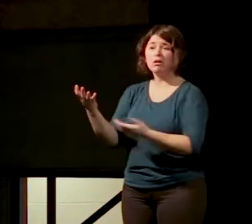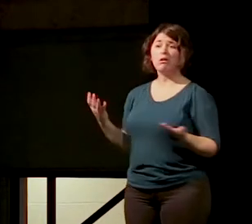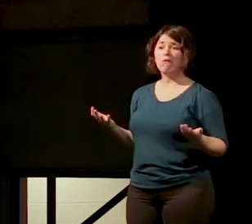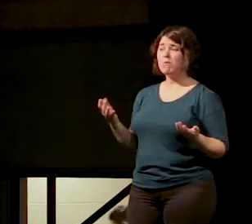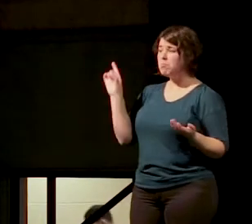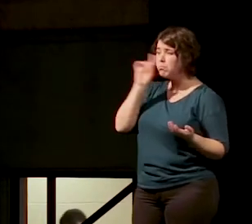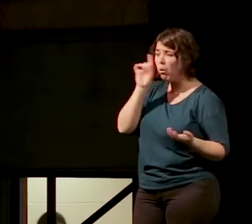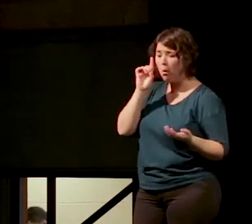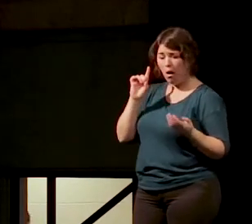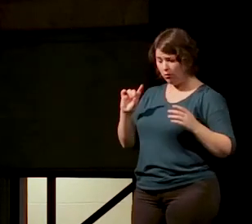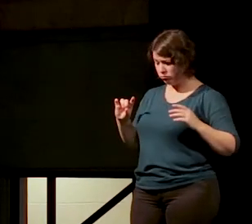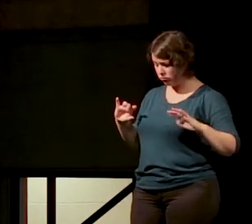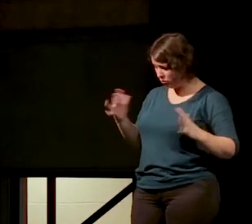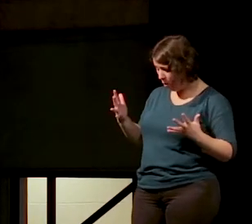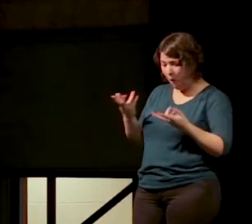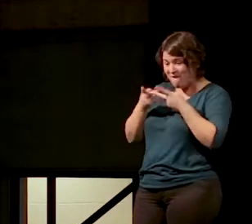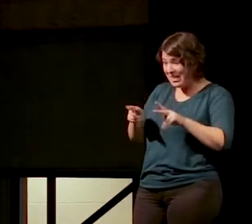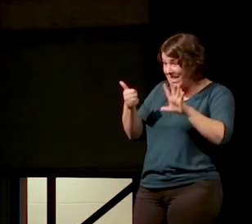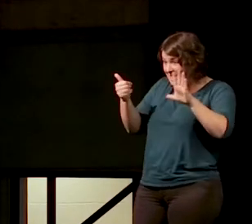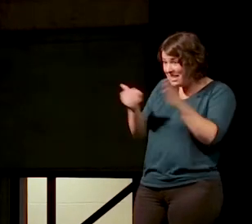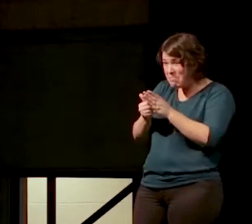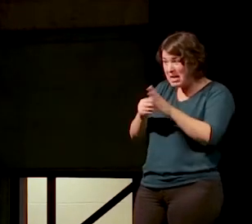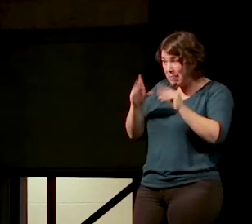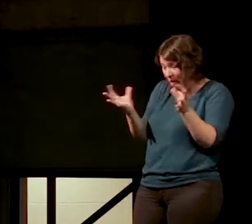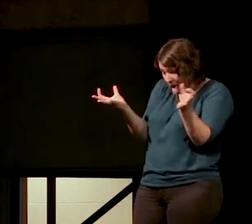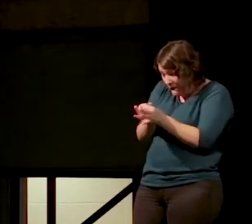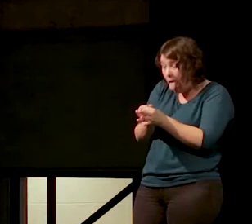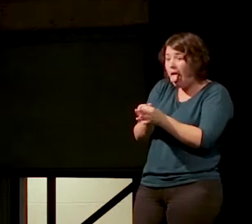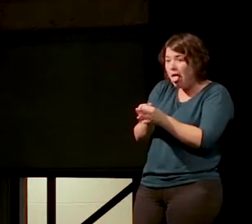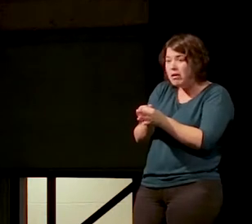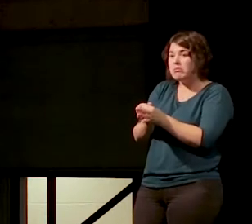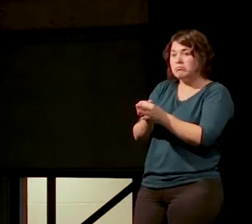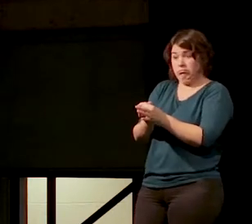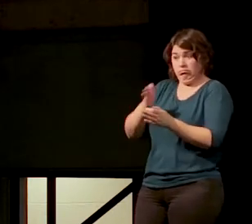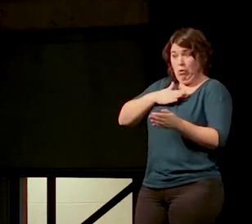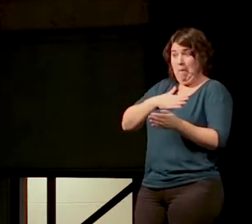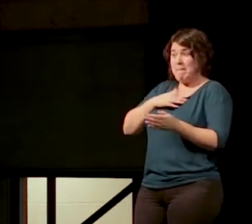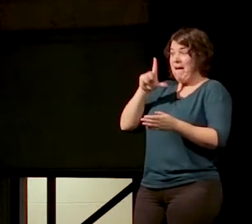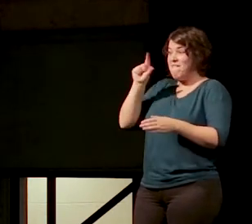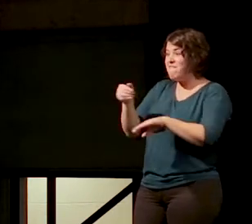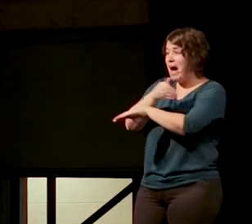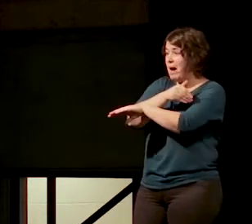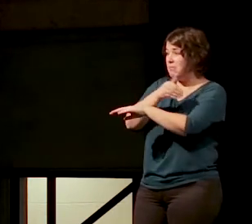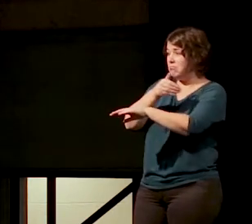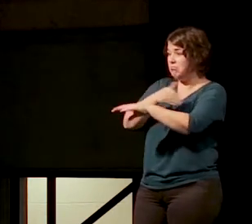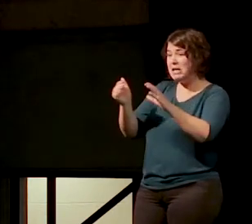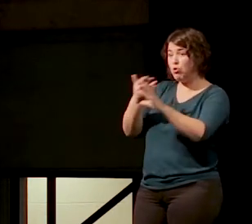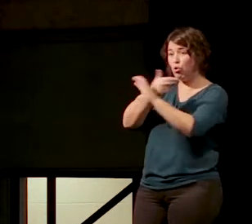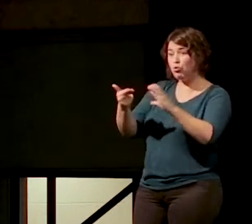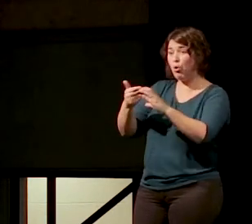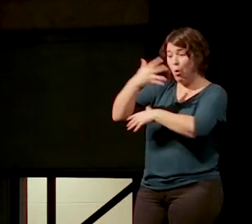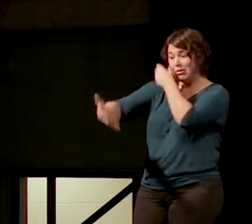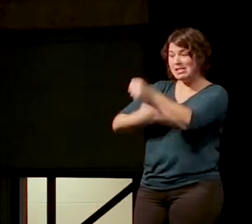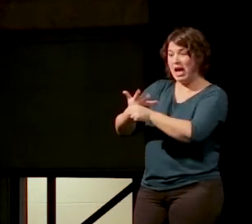vous dire pourquoi et comment une commune de 6000 habitants investit en propre 20 millions d'euros sur un mandat